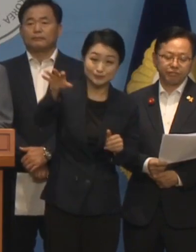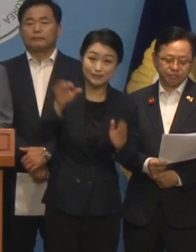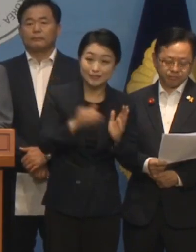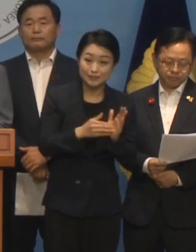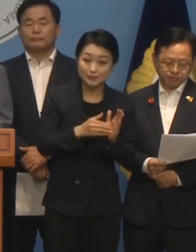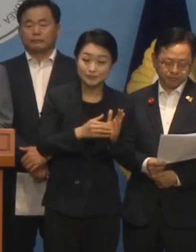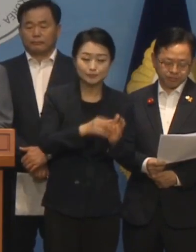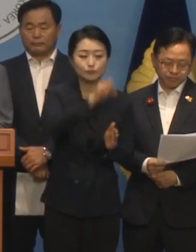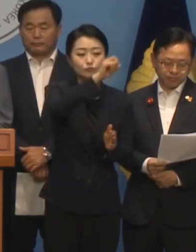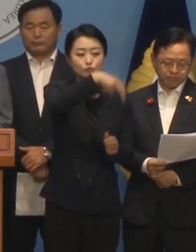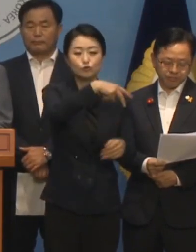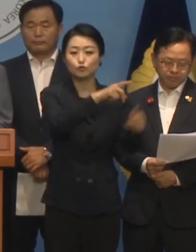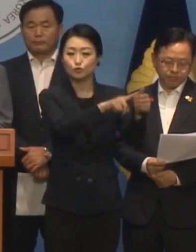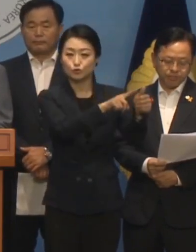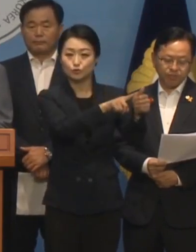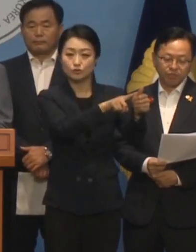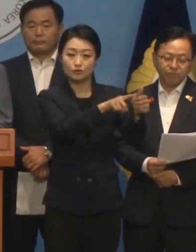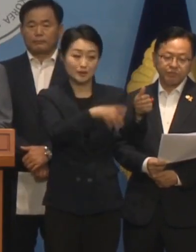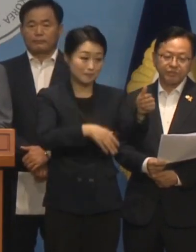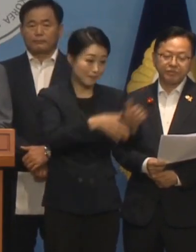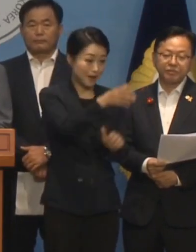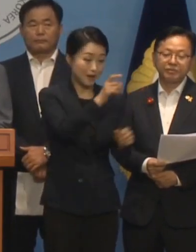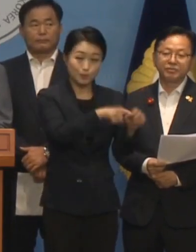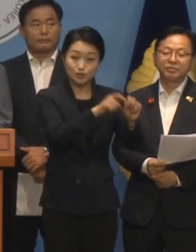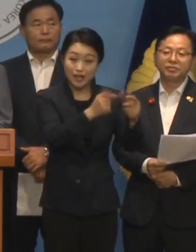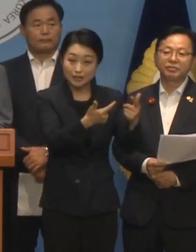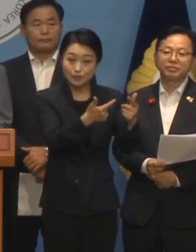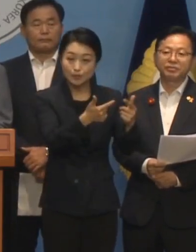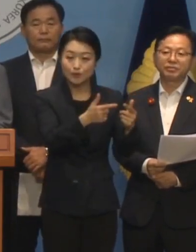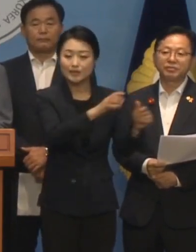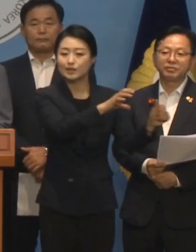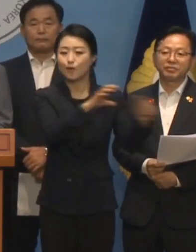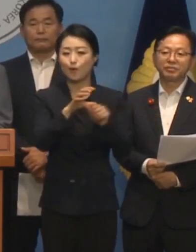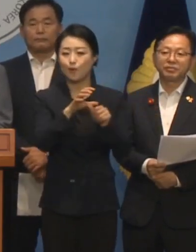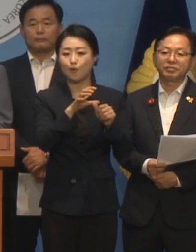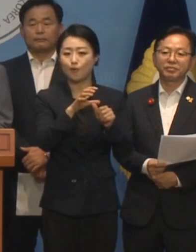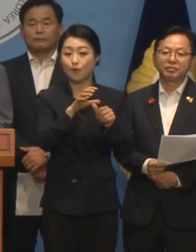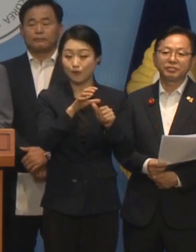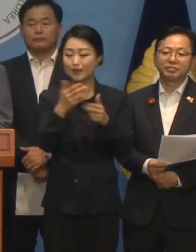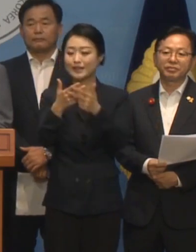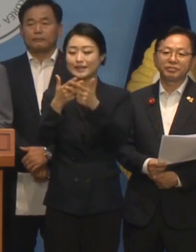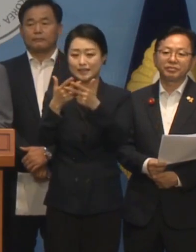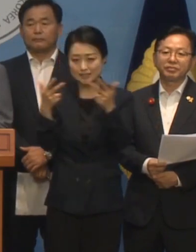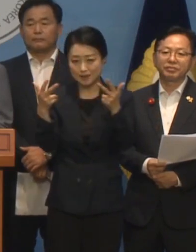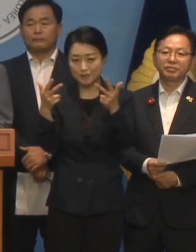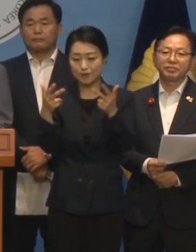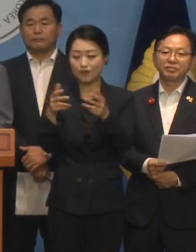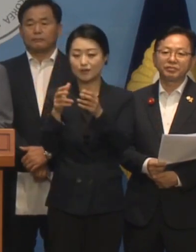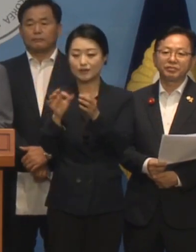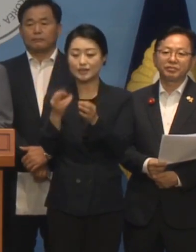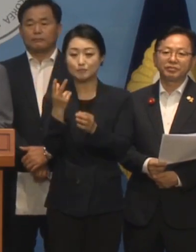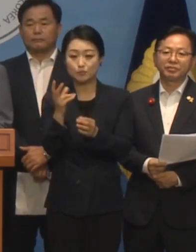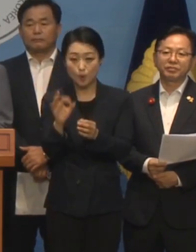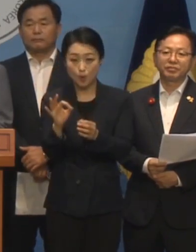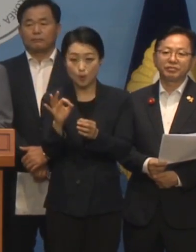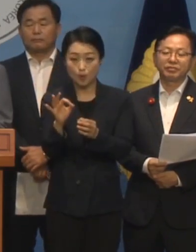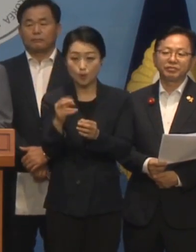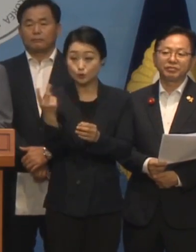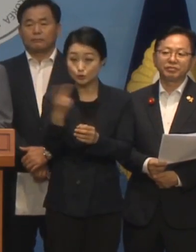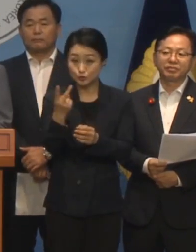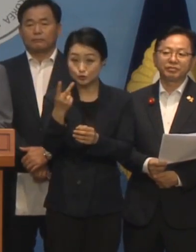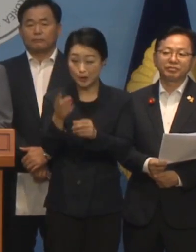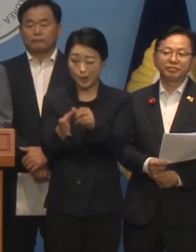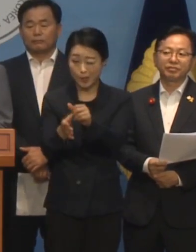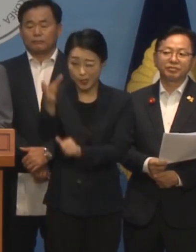애초에 유동규는 타깃이 아니었고 이재명 대표와 김용 전 부원장 등 주변 인사들을 잡기 위한